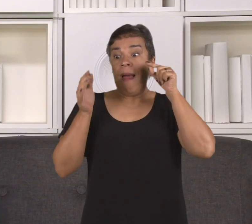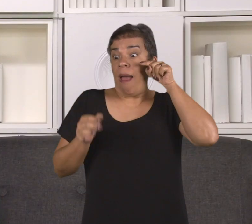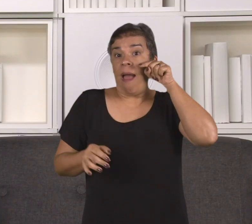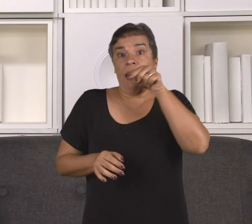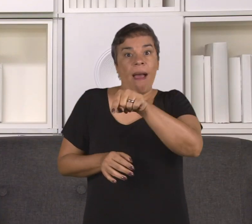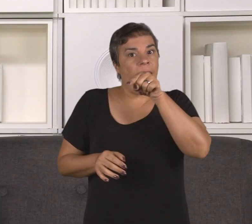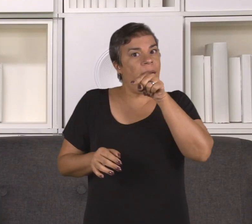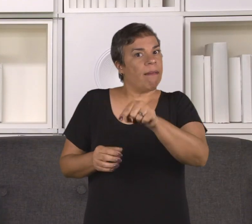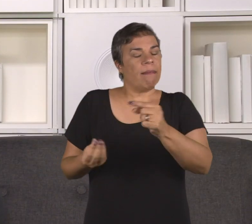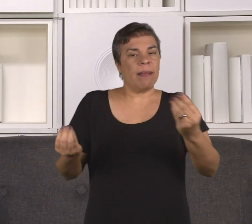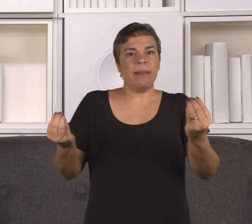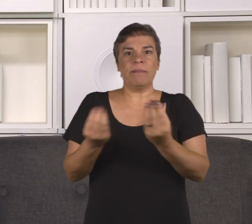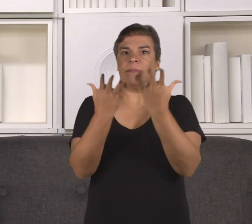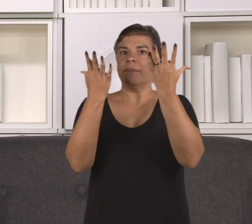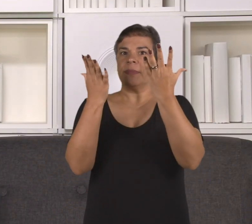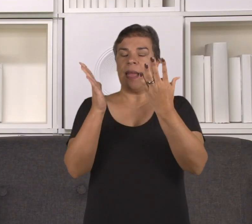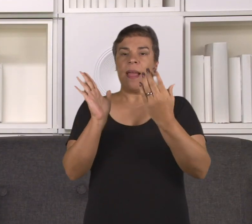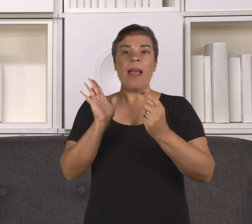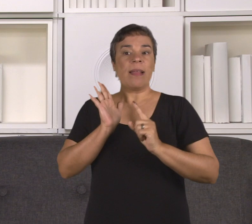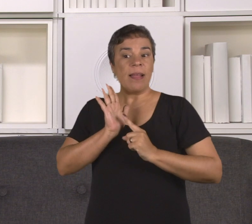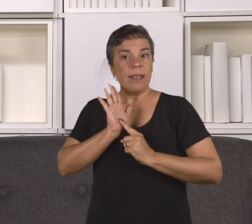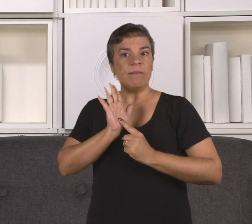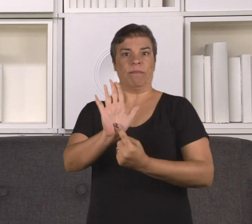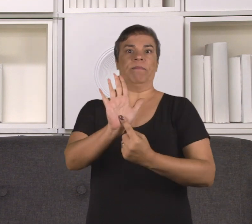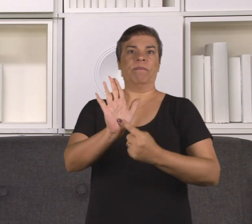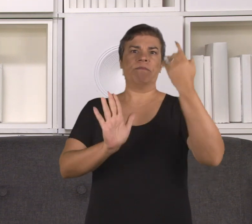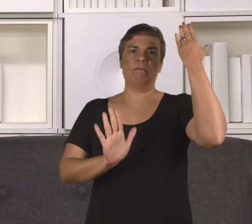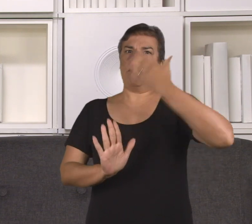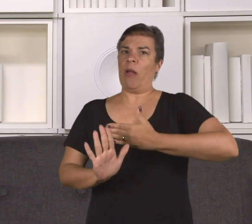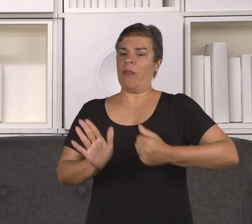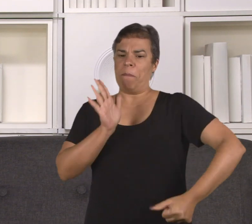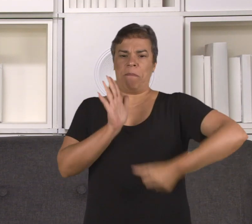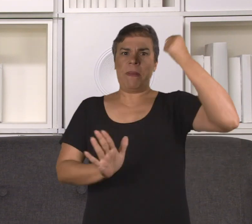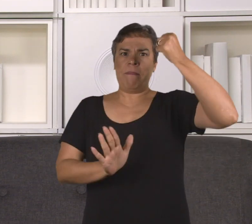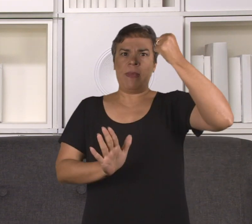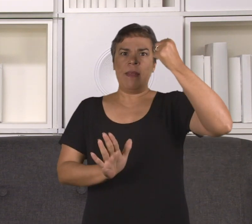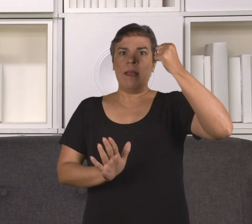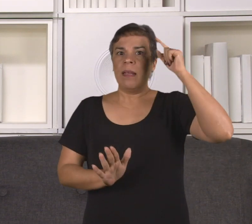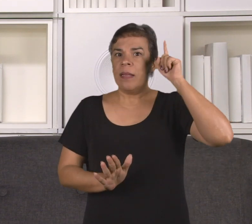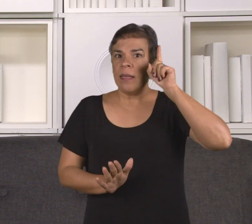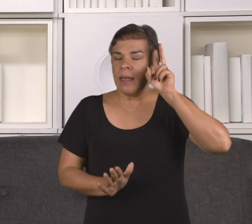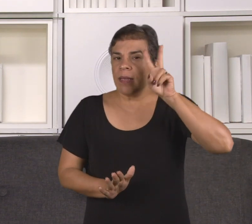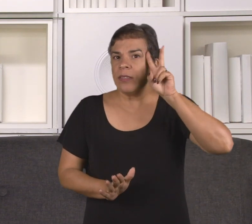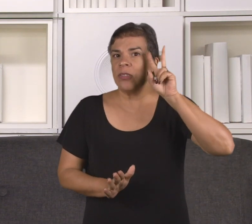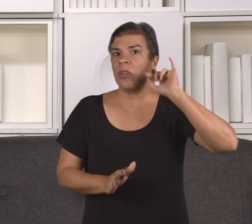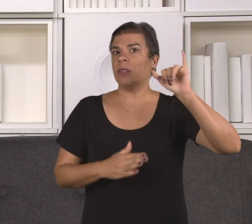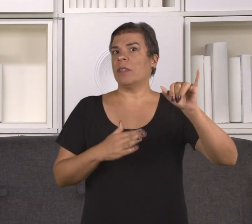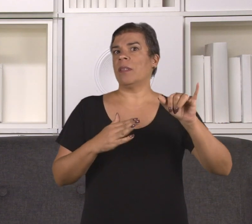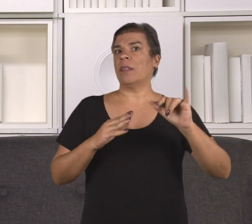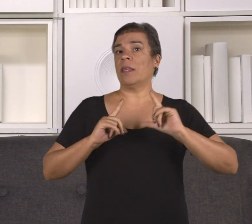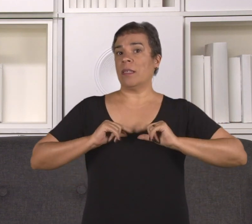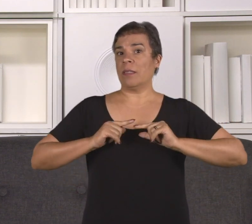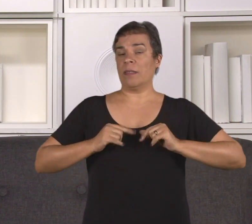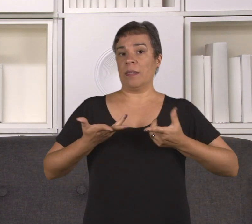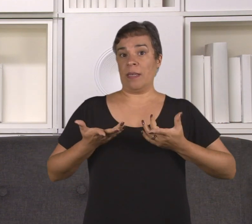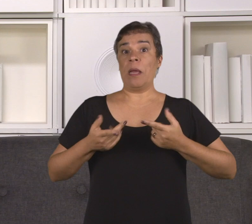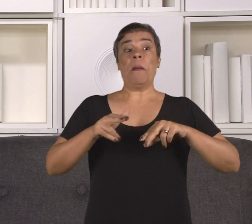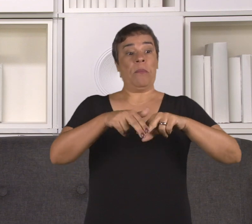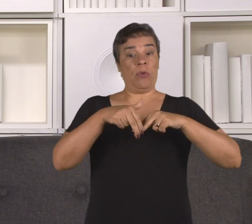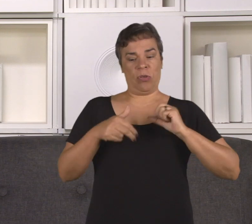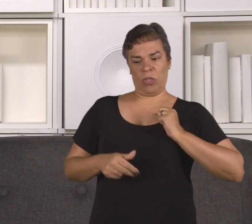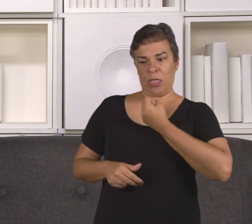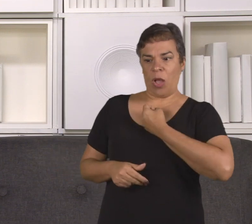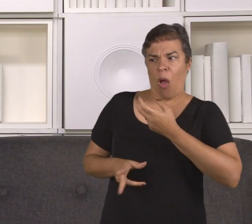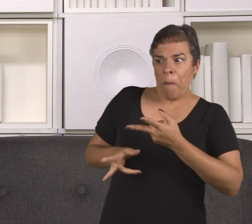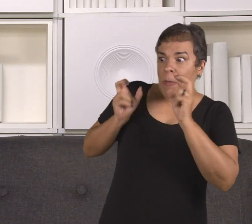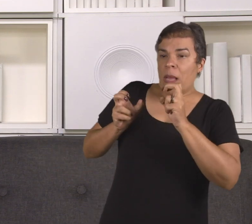milagre, aquele sinal de Jesus era inédito na história de Israel. Então, eles tinham que investigar. Ele